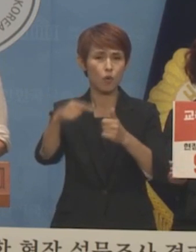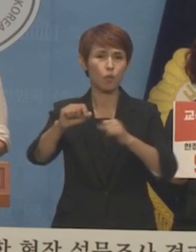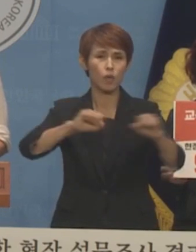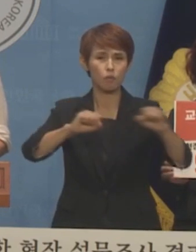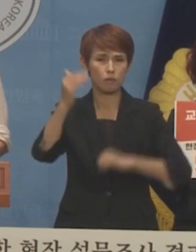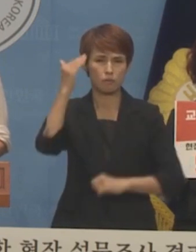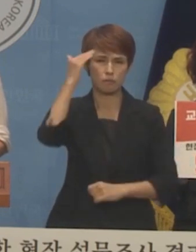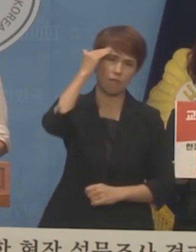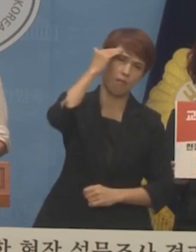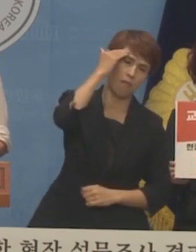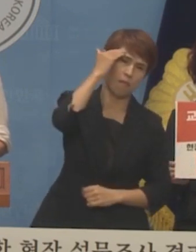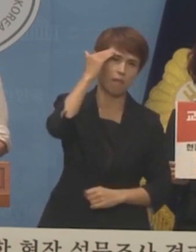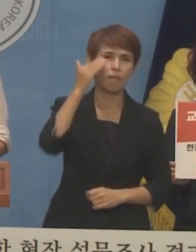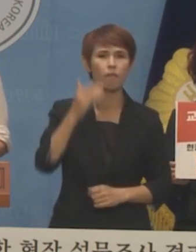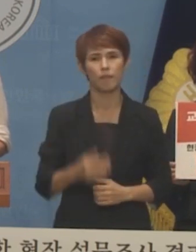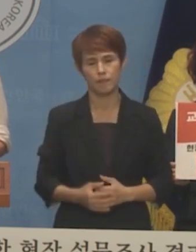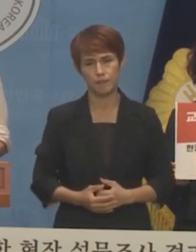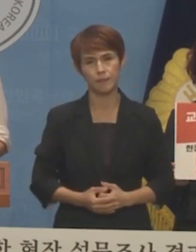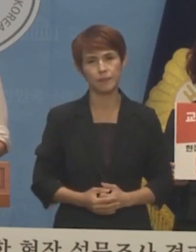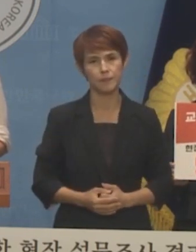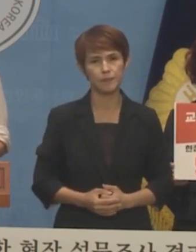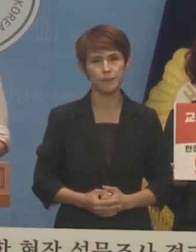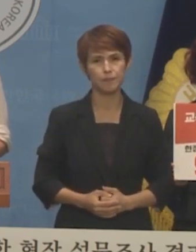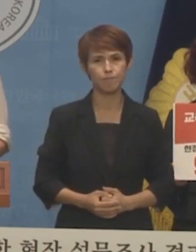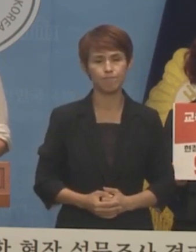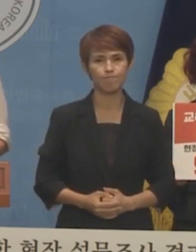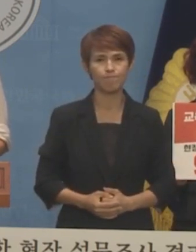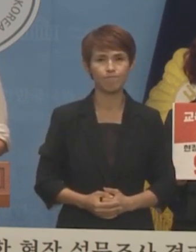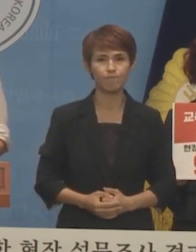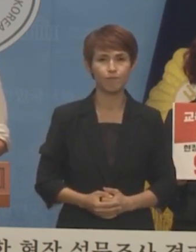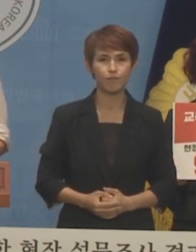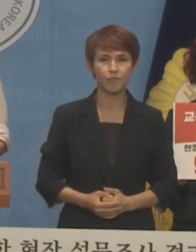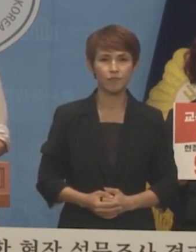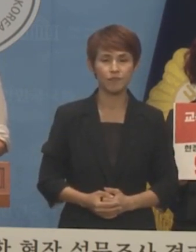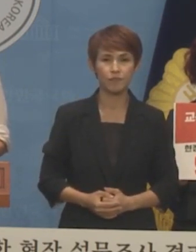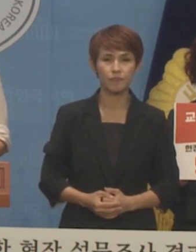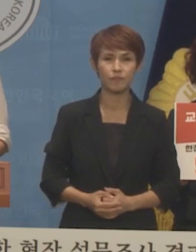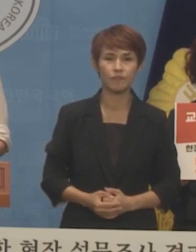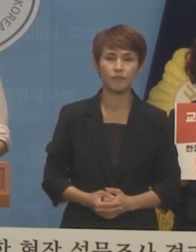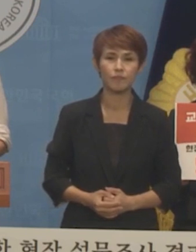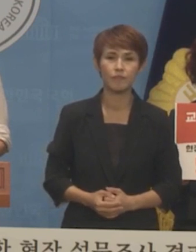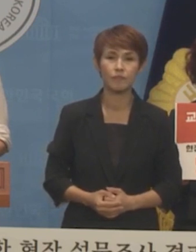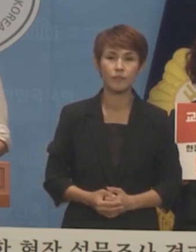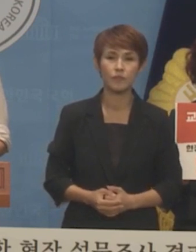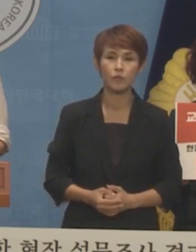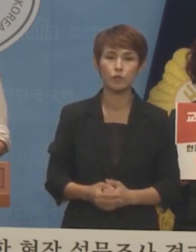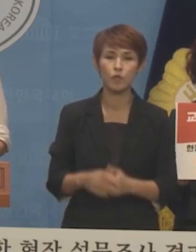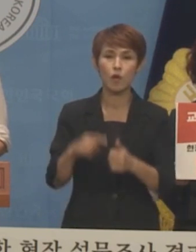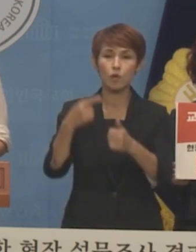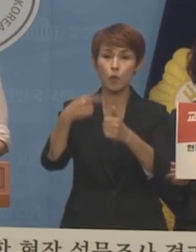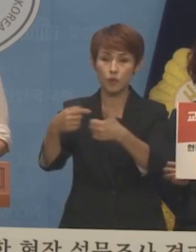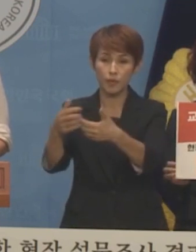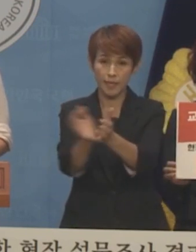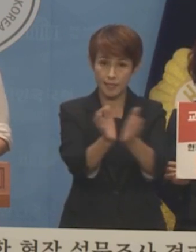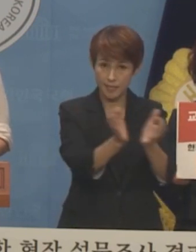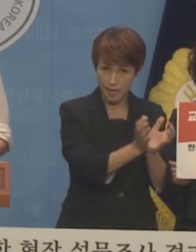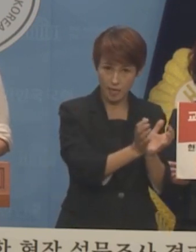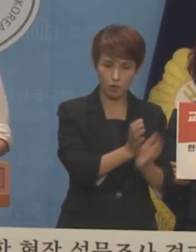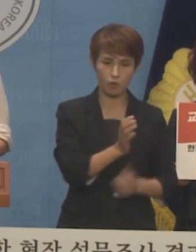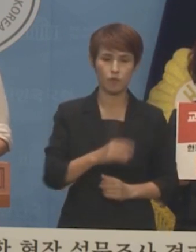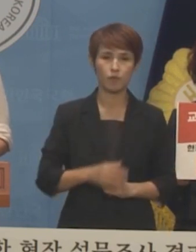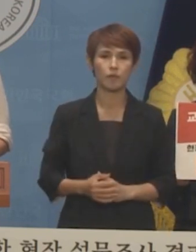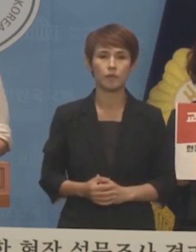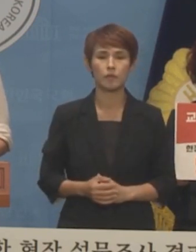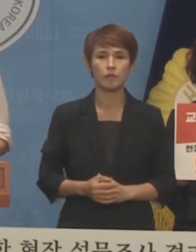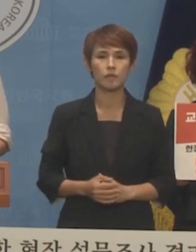상황에 여전히 노출되고 있음을 알 수 있습니다. 이에 강경숙 의원실과 교육 6단체는